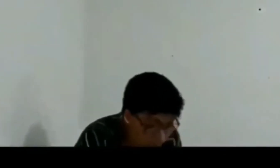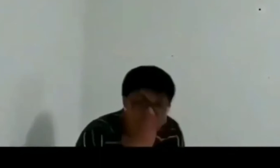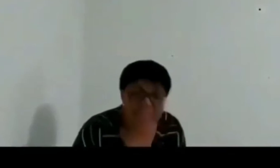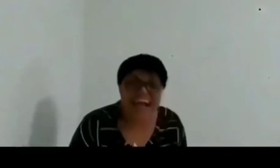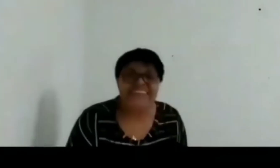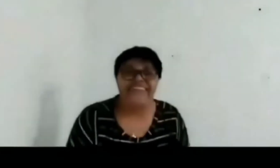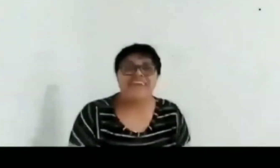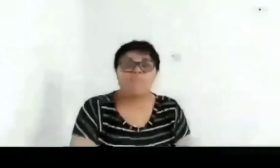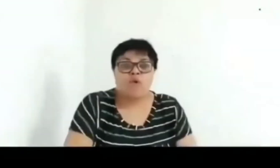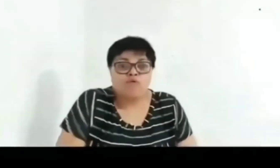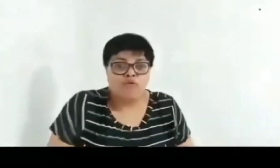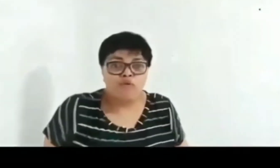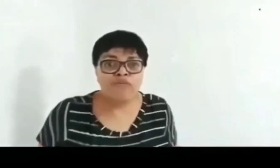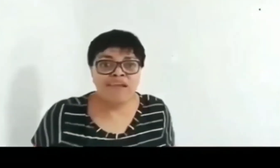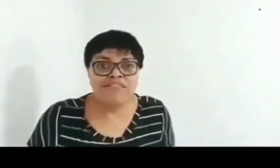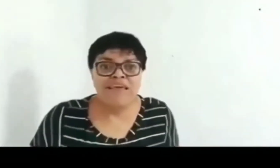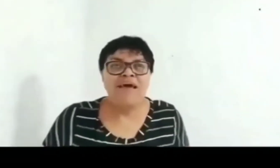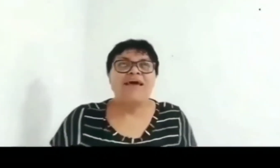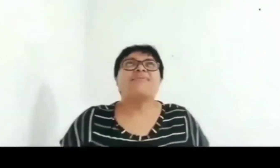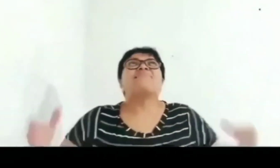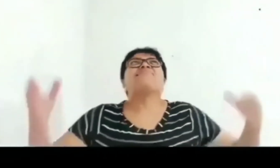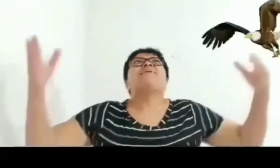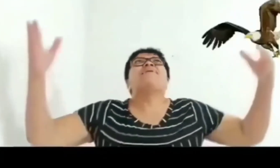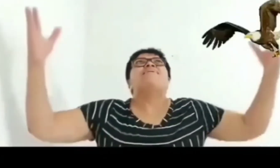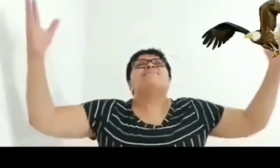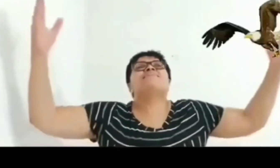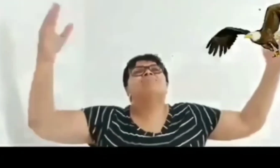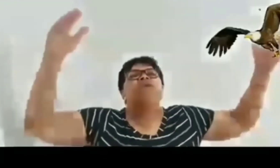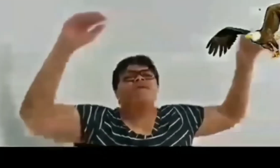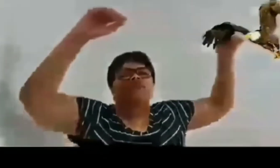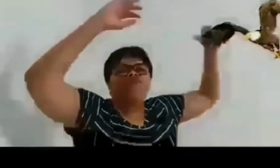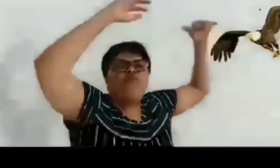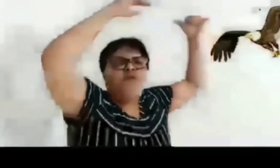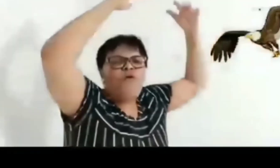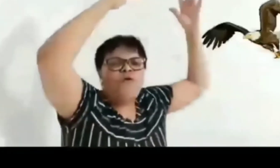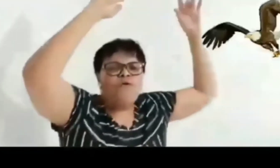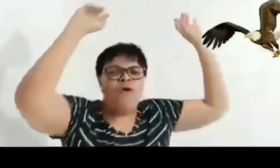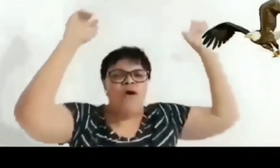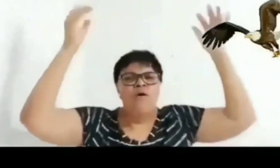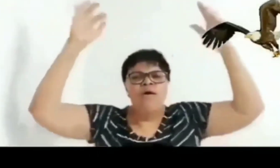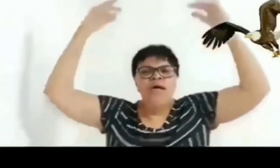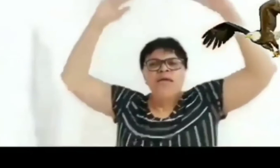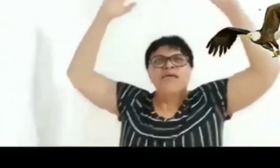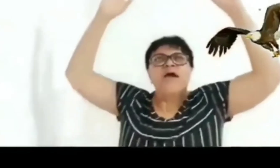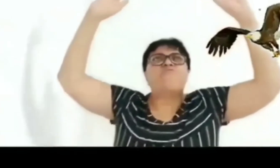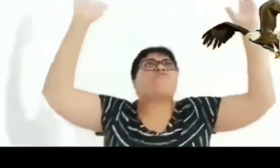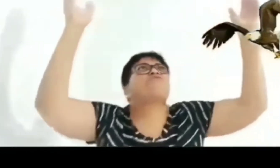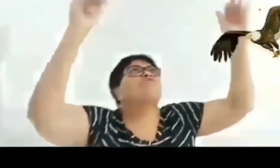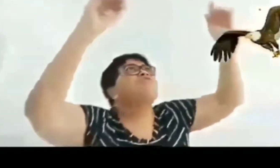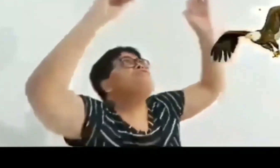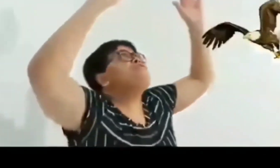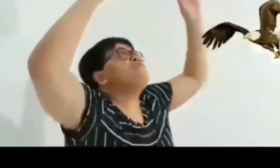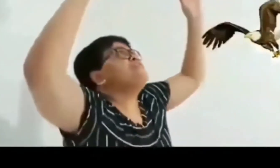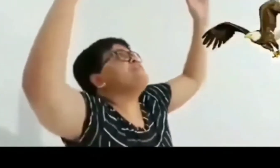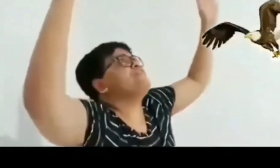zonas oceânicas profundas, até as águias, que voam em